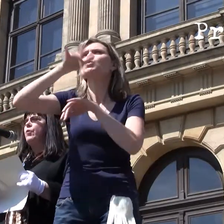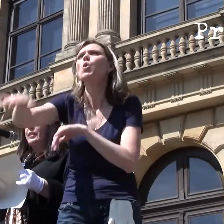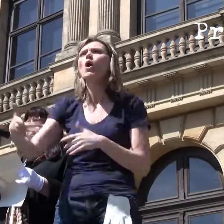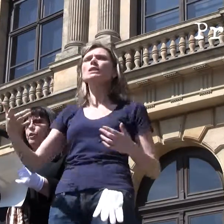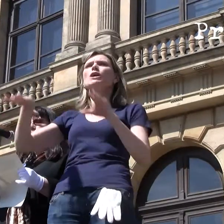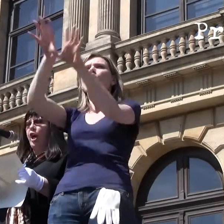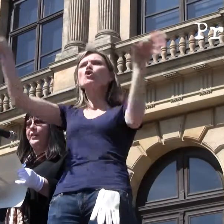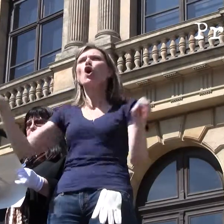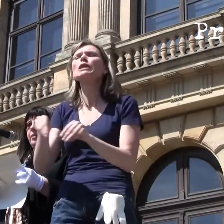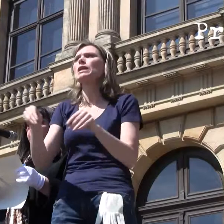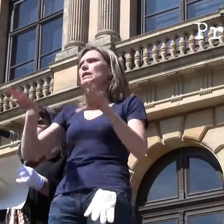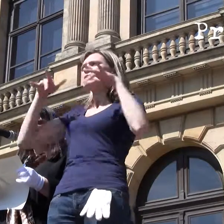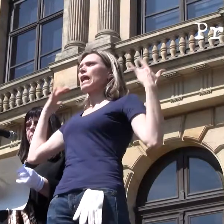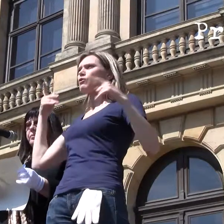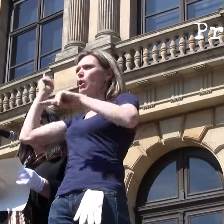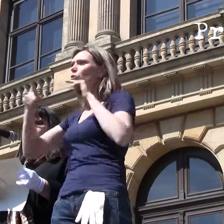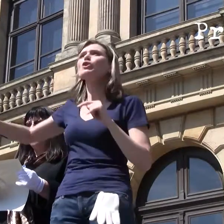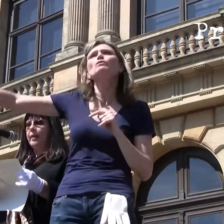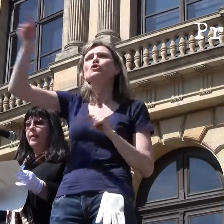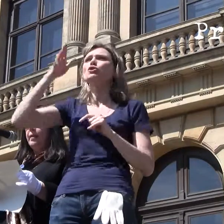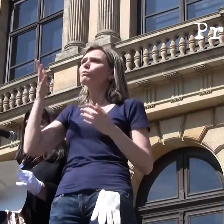se zdravotním postižením.